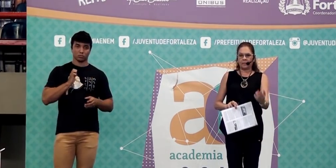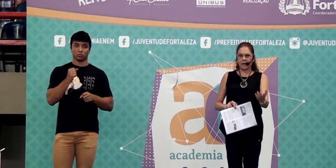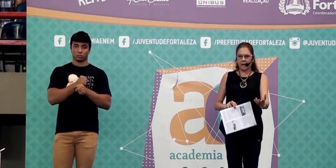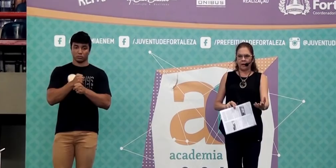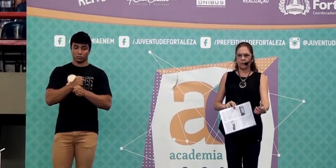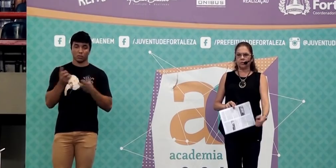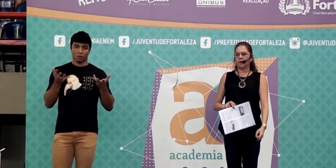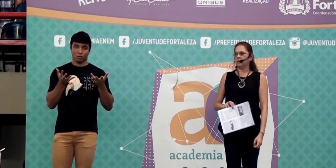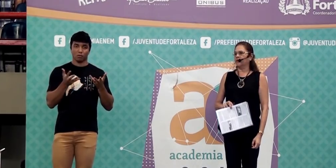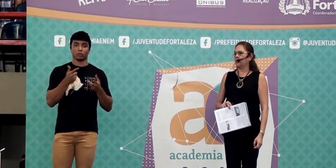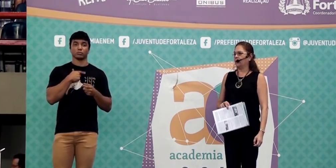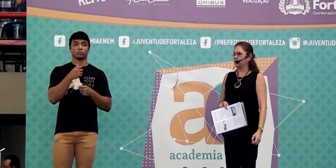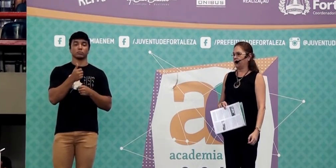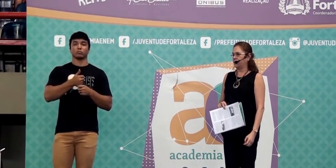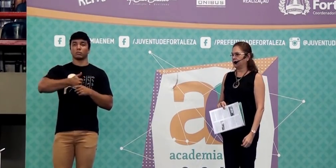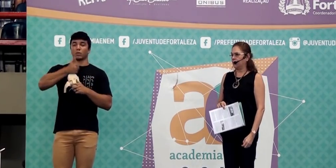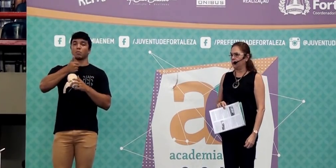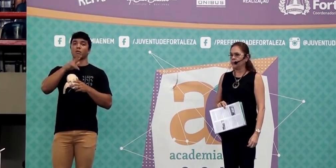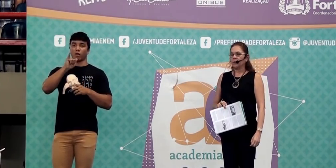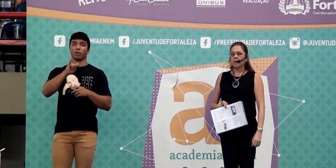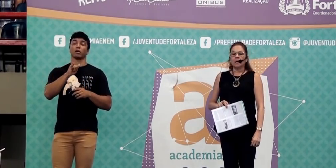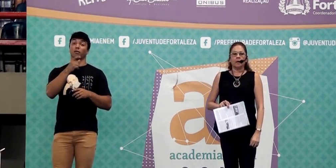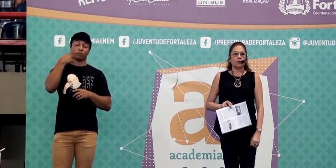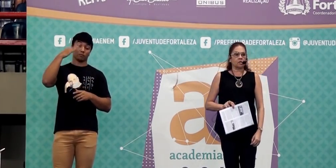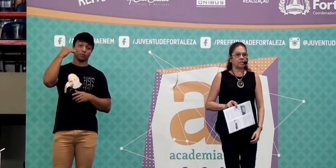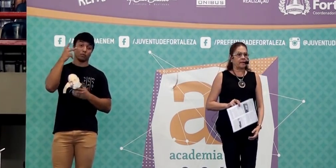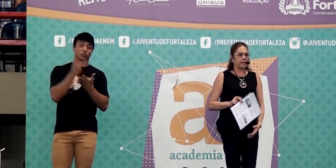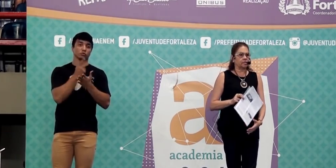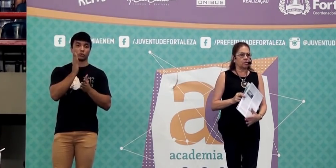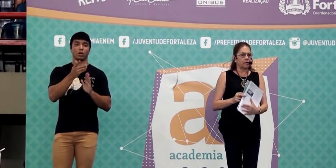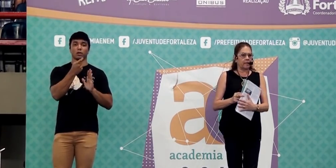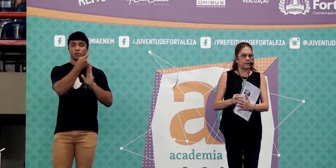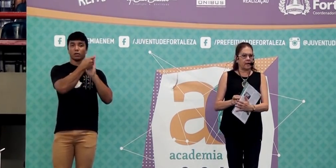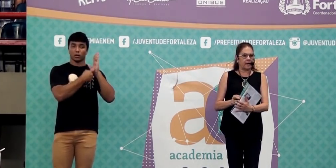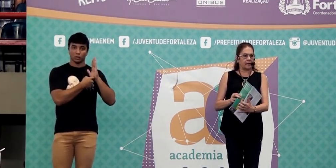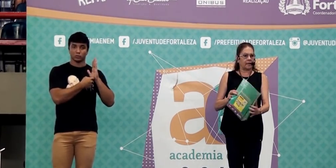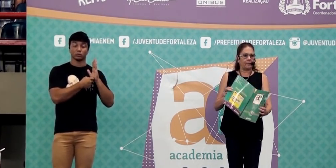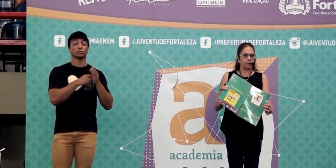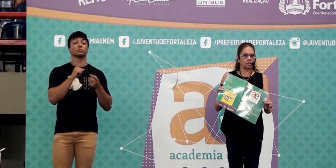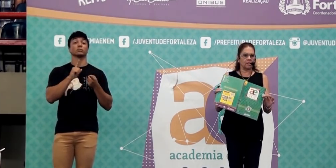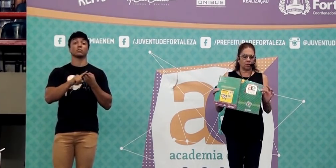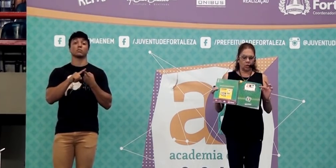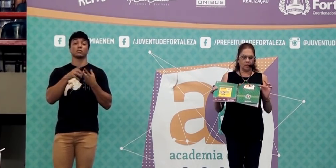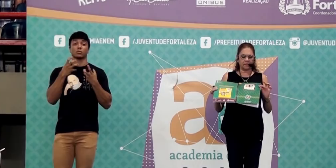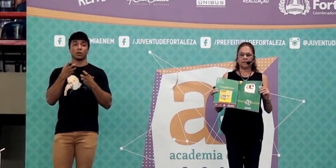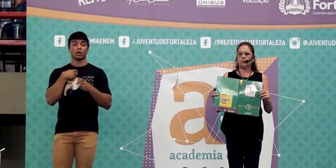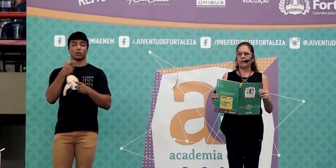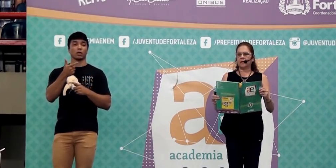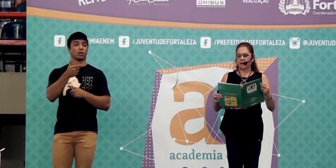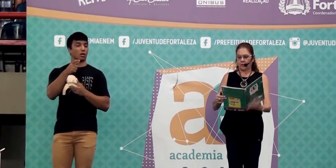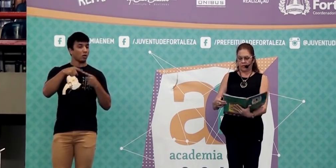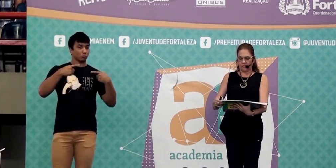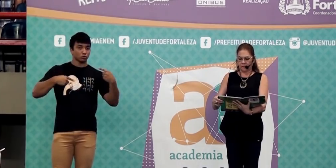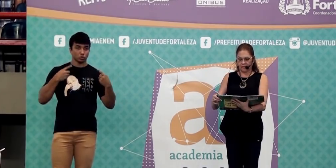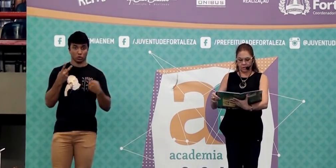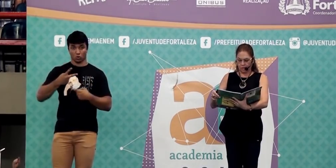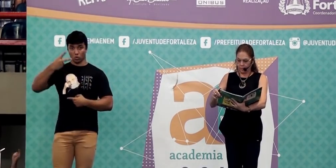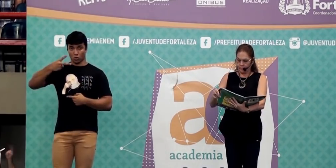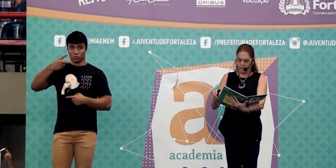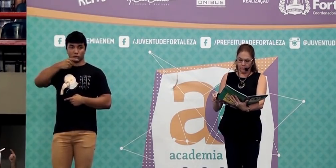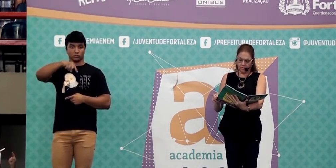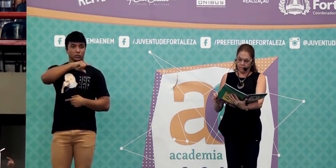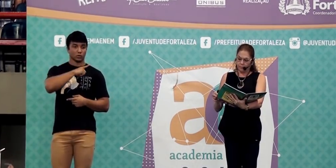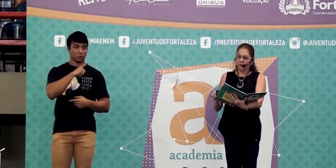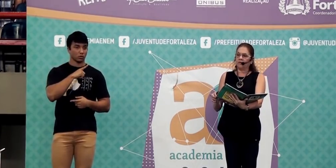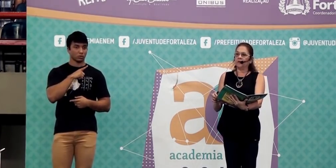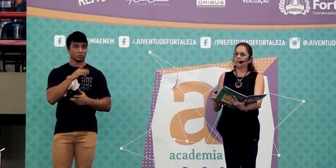Foi a primeira aula do ano, foi com aula de redação. Eu gostaria de orientar que na apostila 2, o material que vocês estão